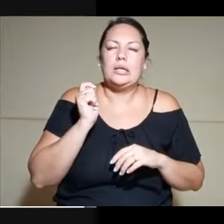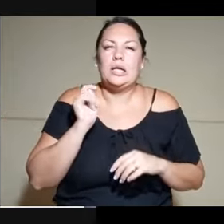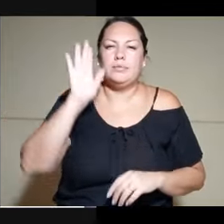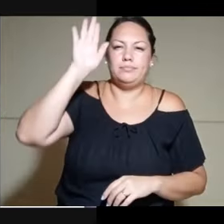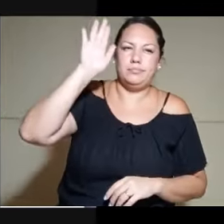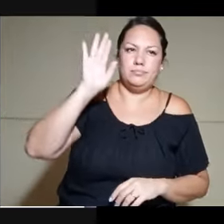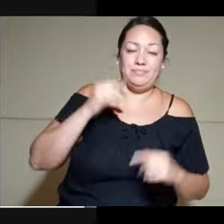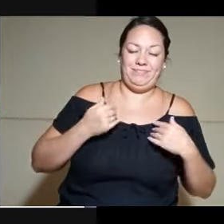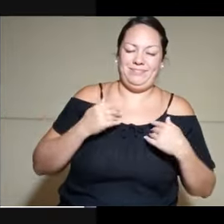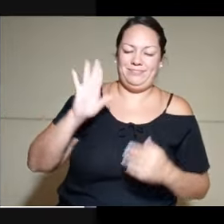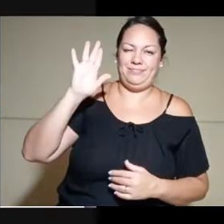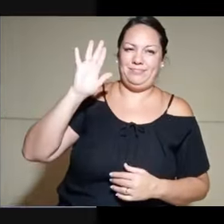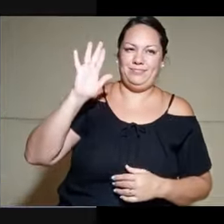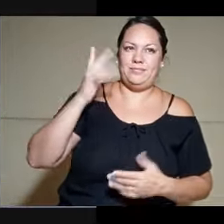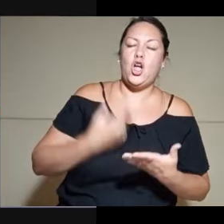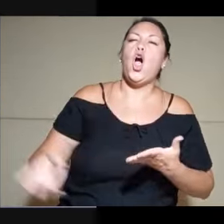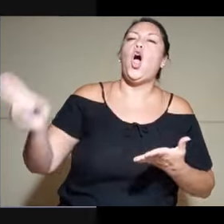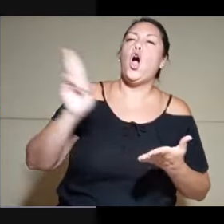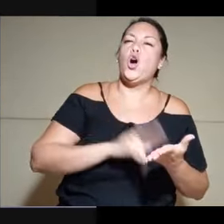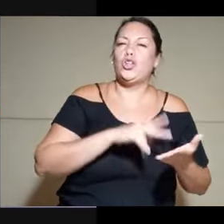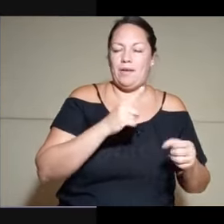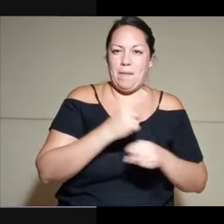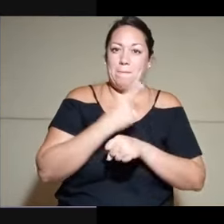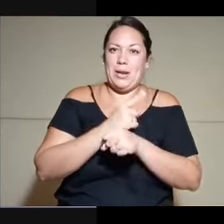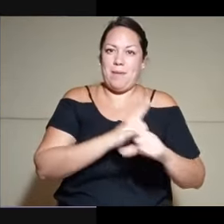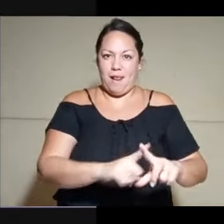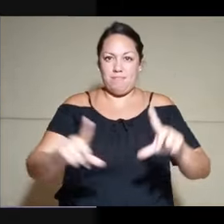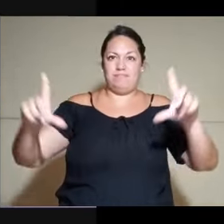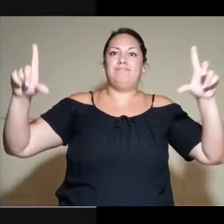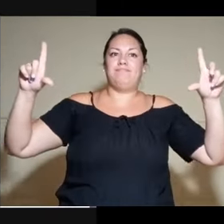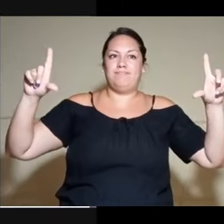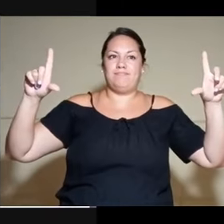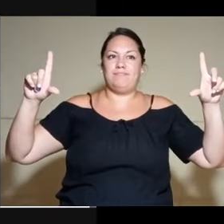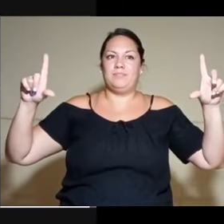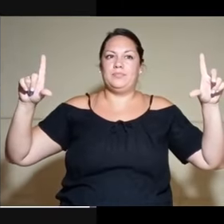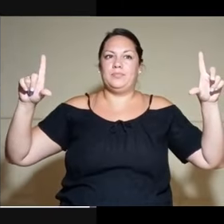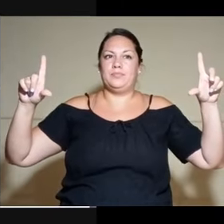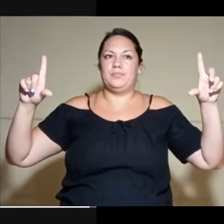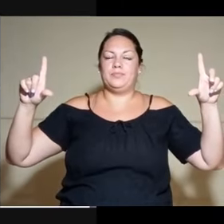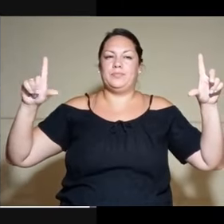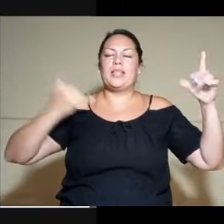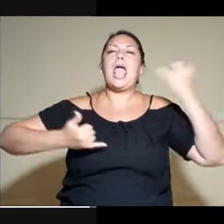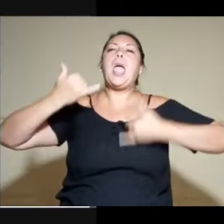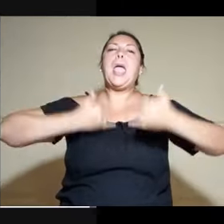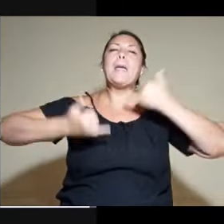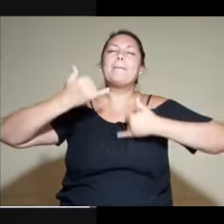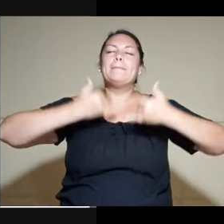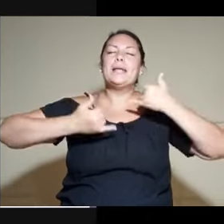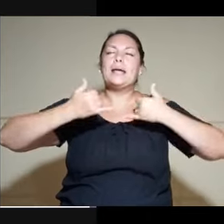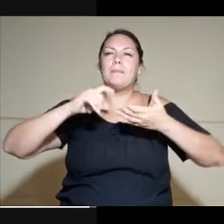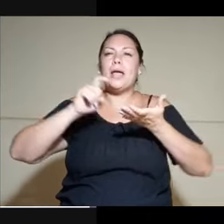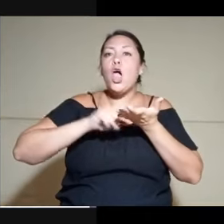tronco encefálico. Si podía volver a la... ¿Alguien quería preguntar algo? Sí, si podía volver a la